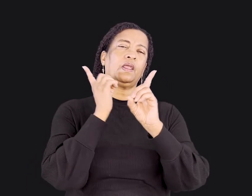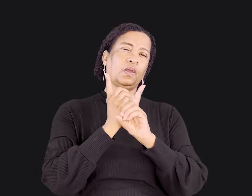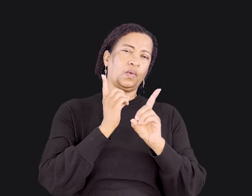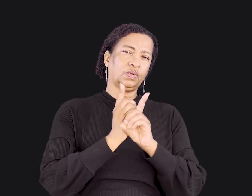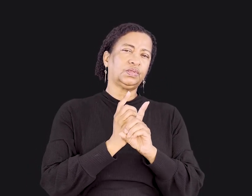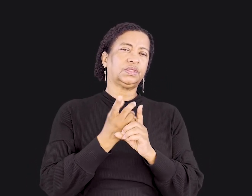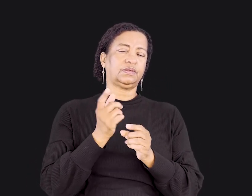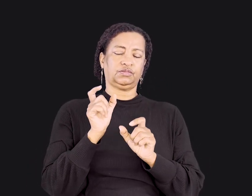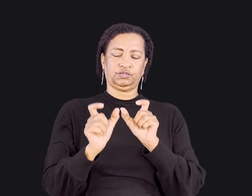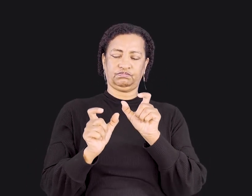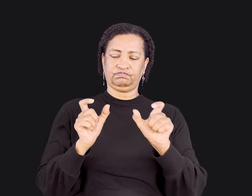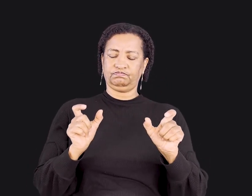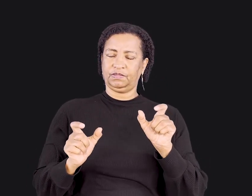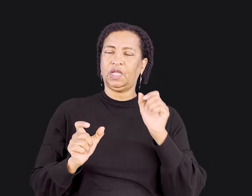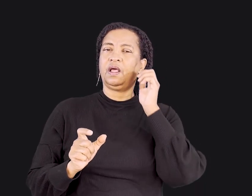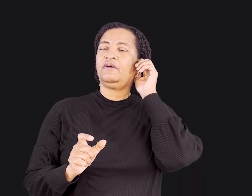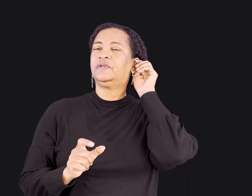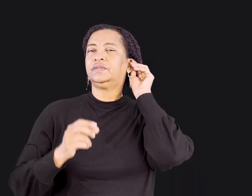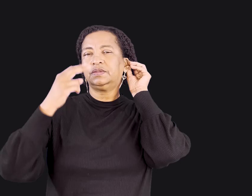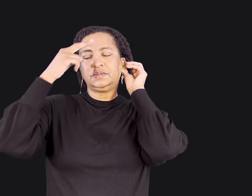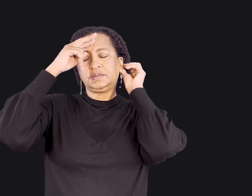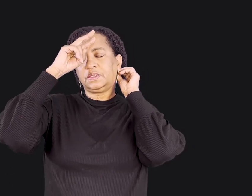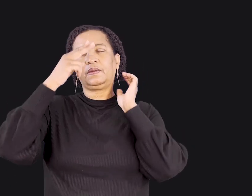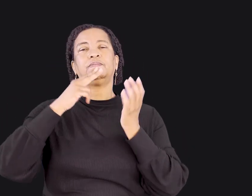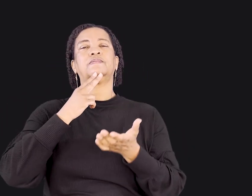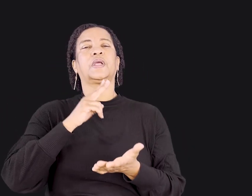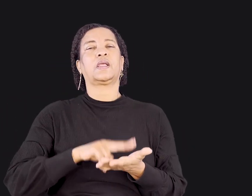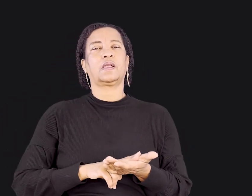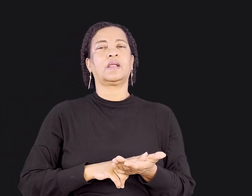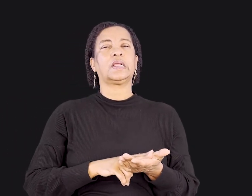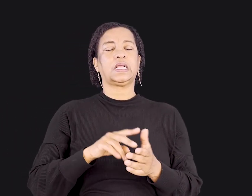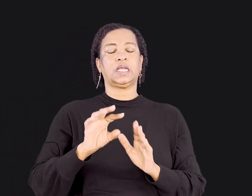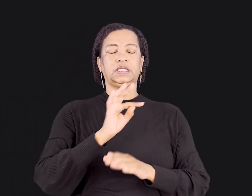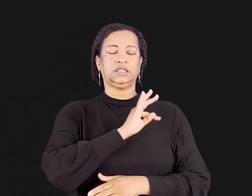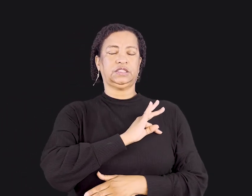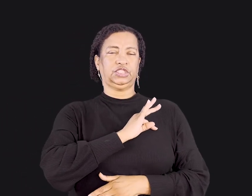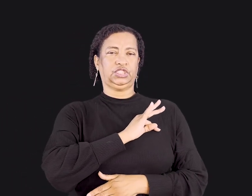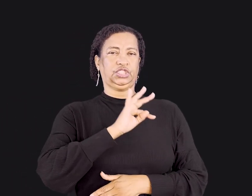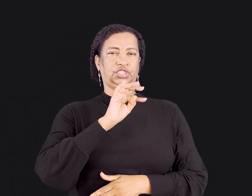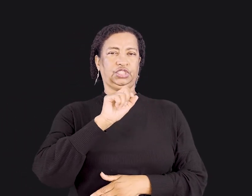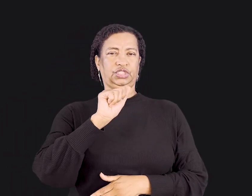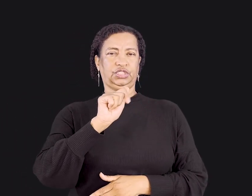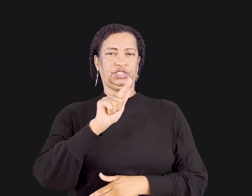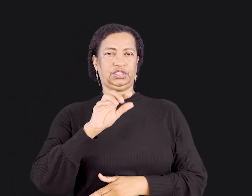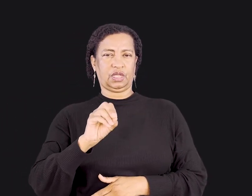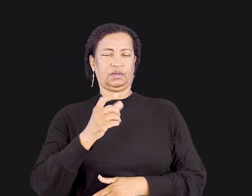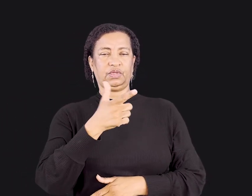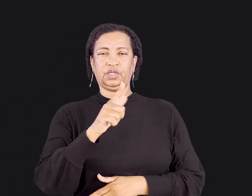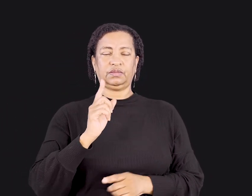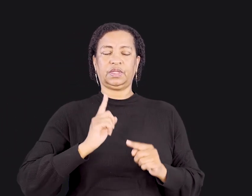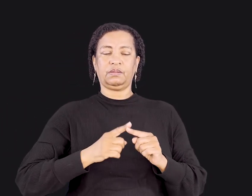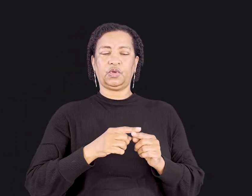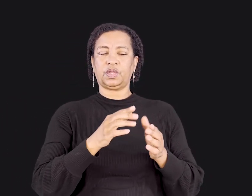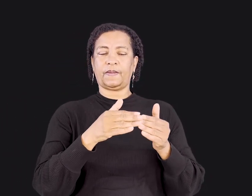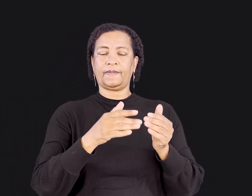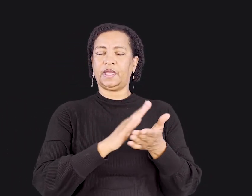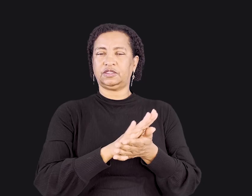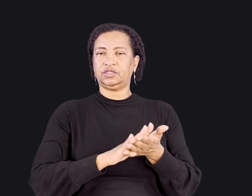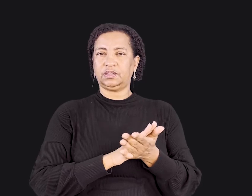Encontramos as seguintes palavras na Epístola de Tiago: Não tem porque não pedem. Lembrem-se que a mensagem do livro